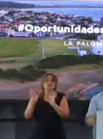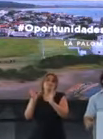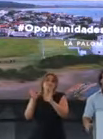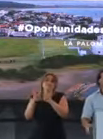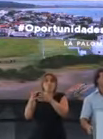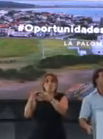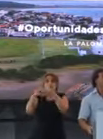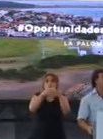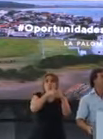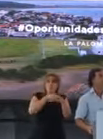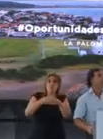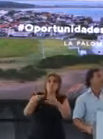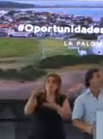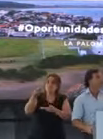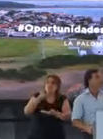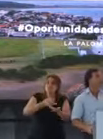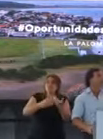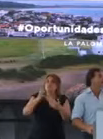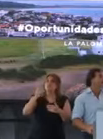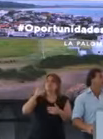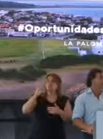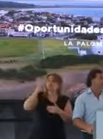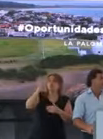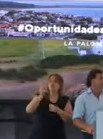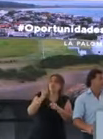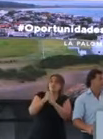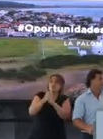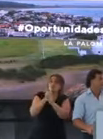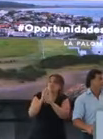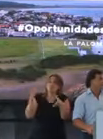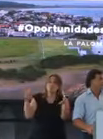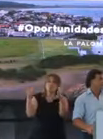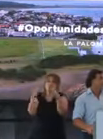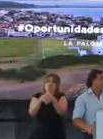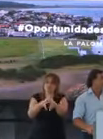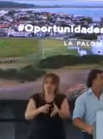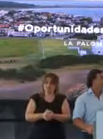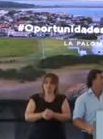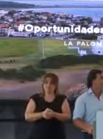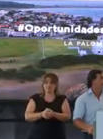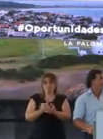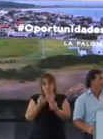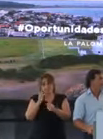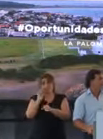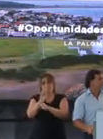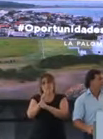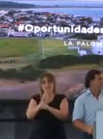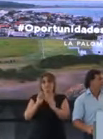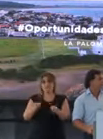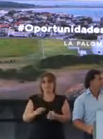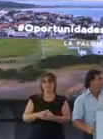Si yo sé que compito con futuros cooperantes, los tenemos que cuidar.